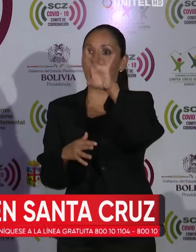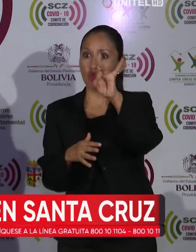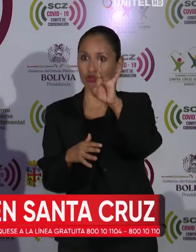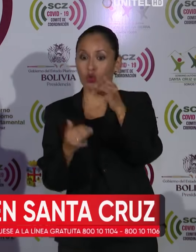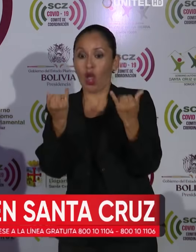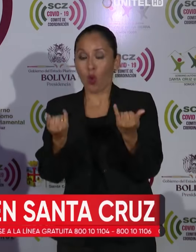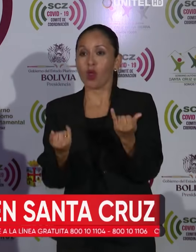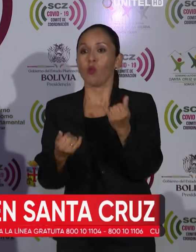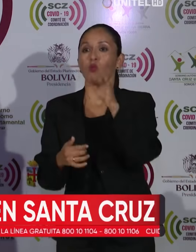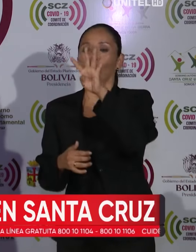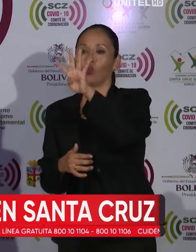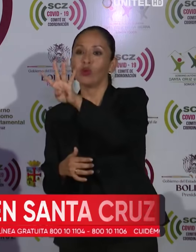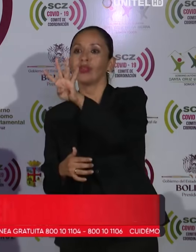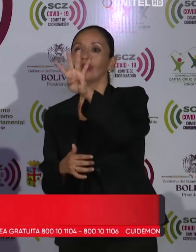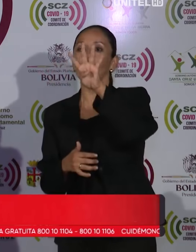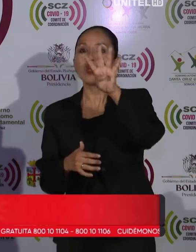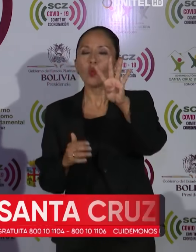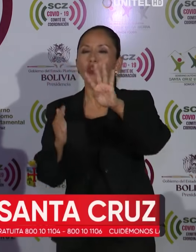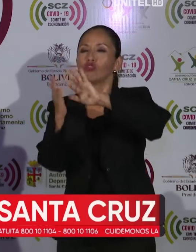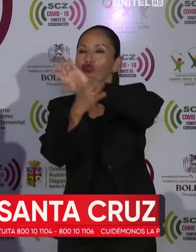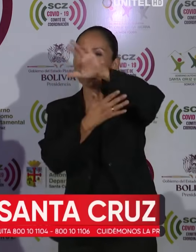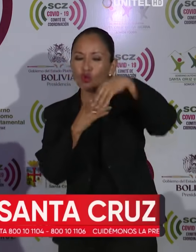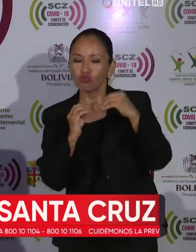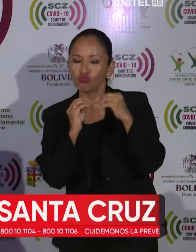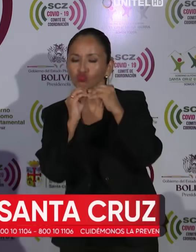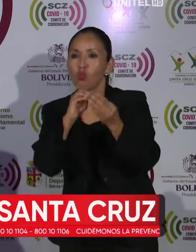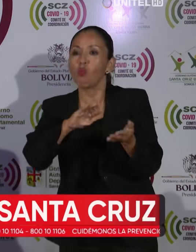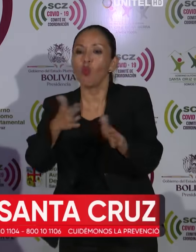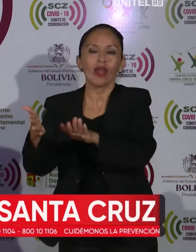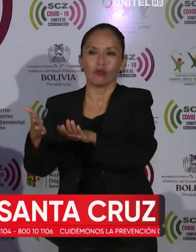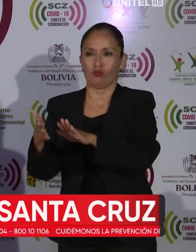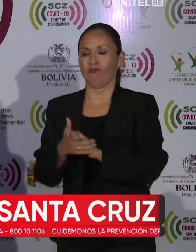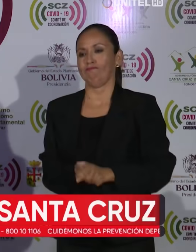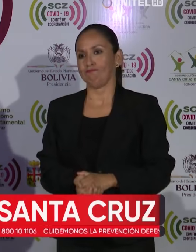suman 44 los fallecidos en total.